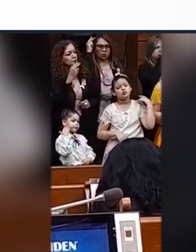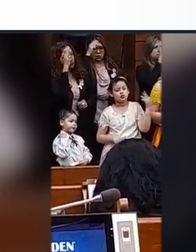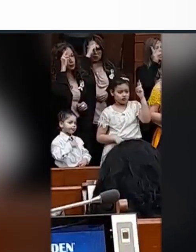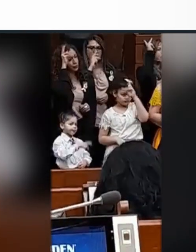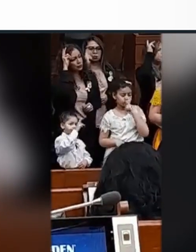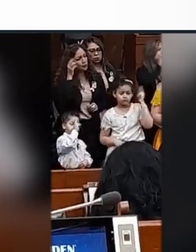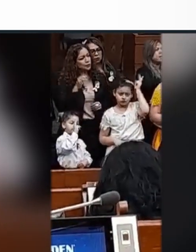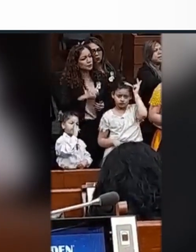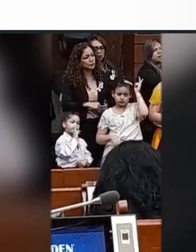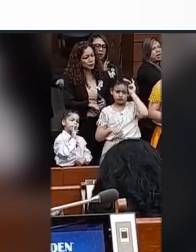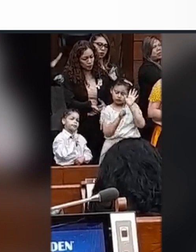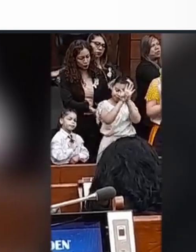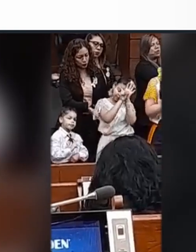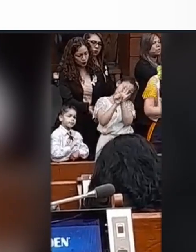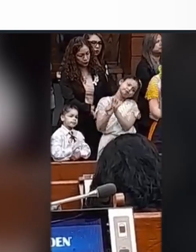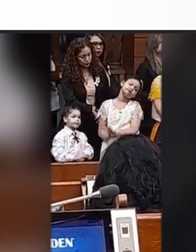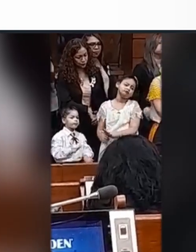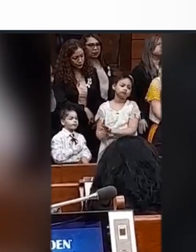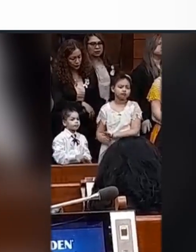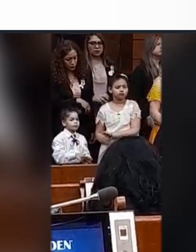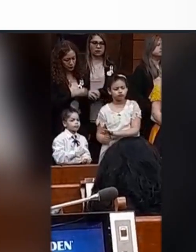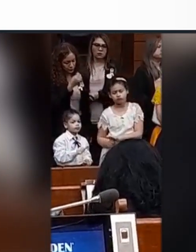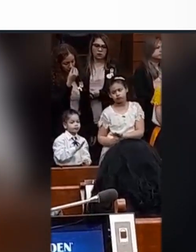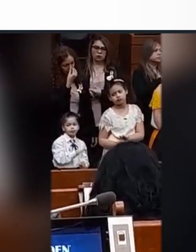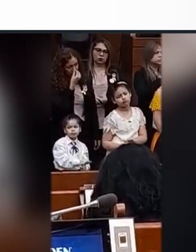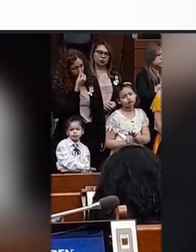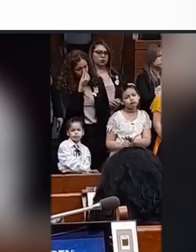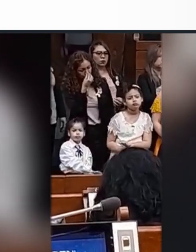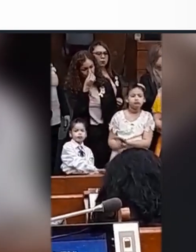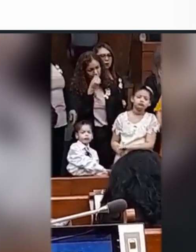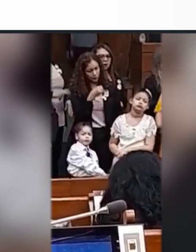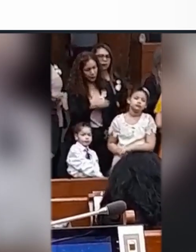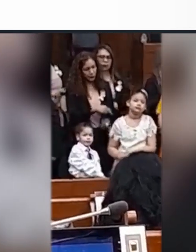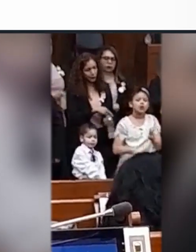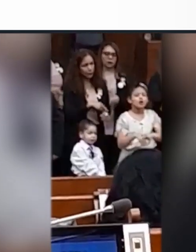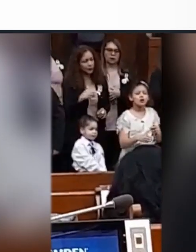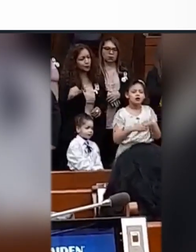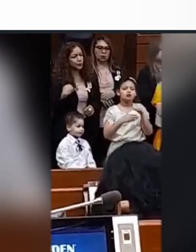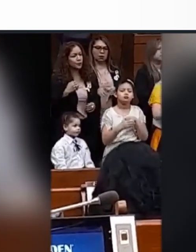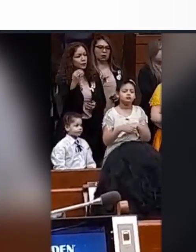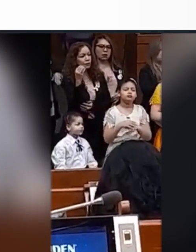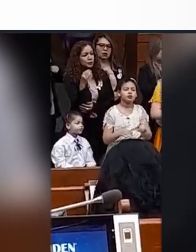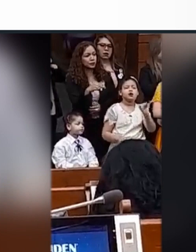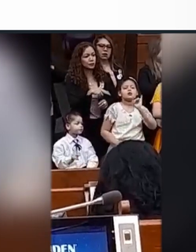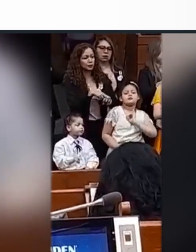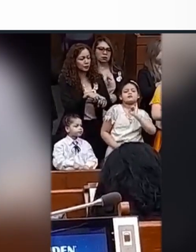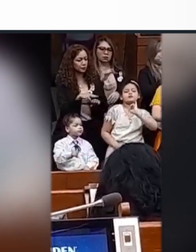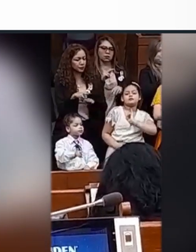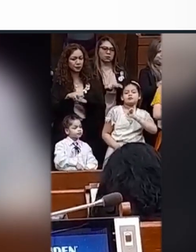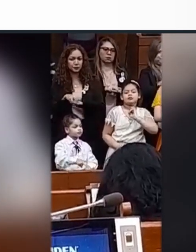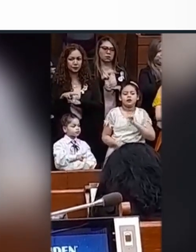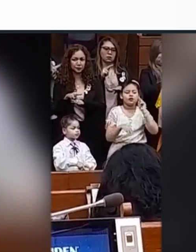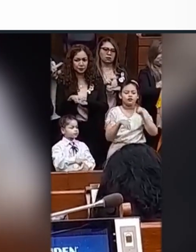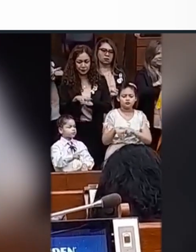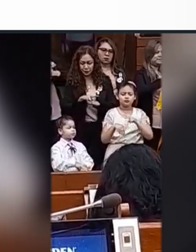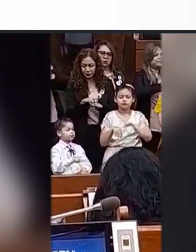actividades, invitamos a referentes de la comunidad sorda. En algunos casos son padres de la institución y en otros casos